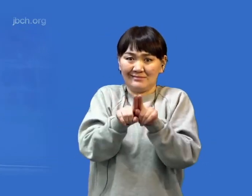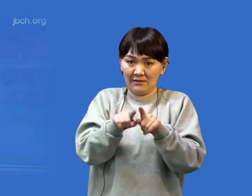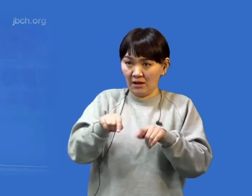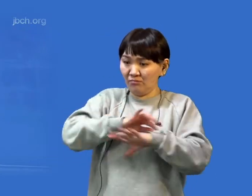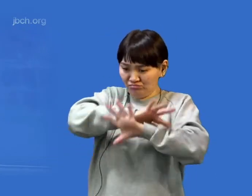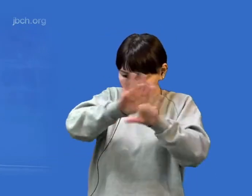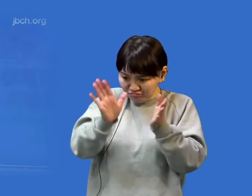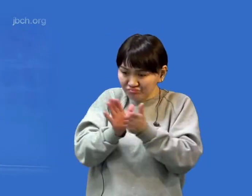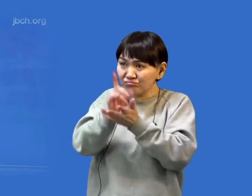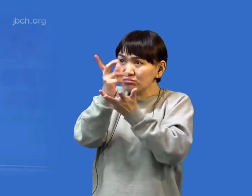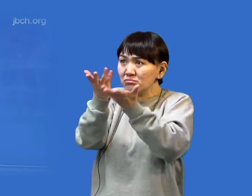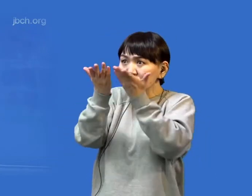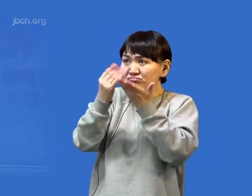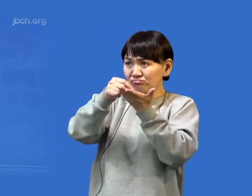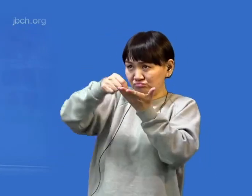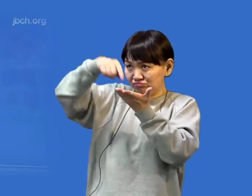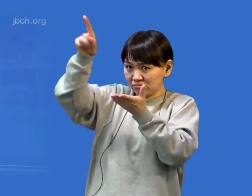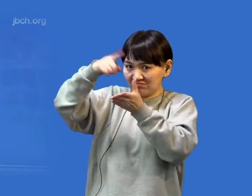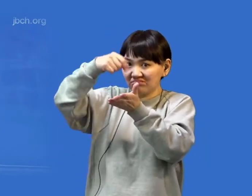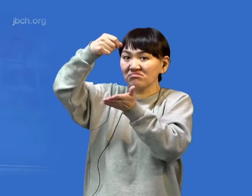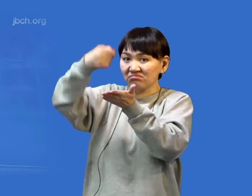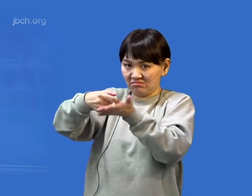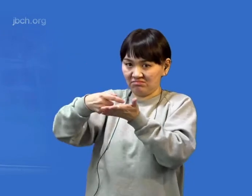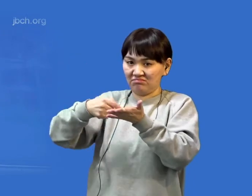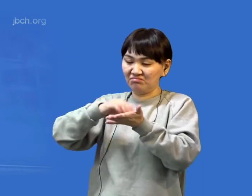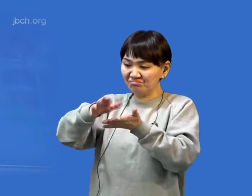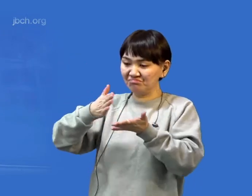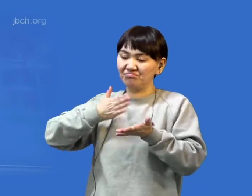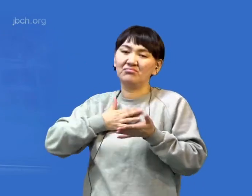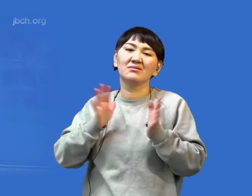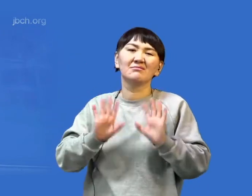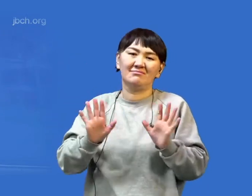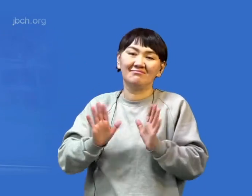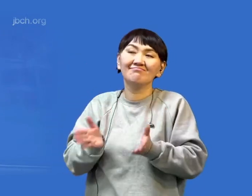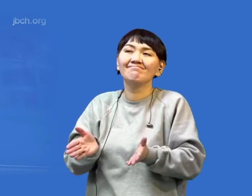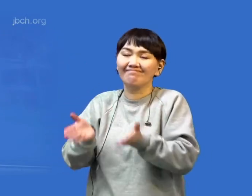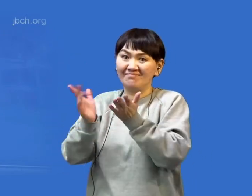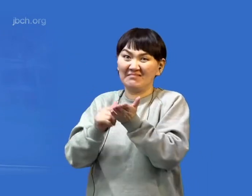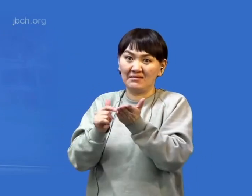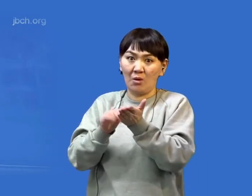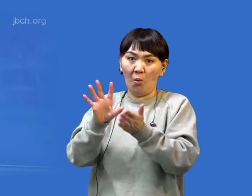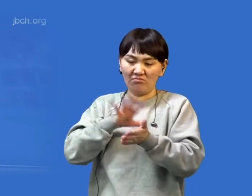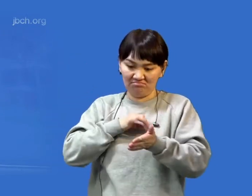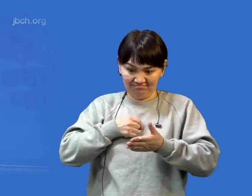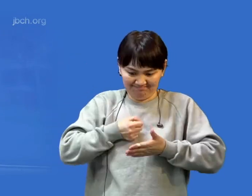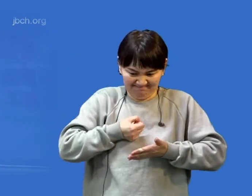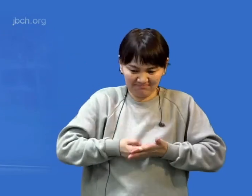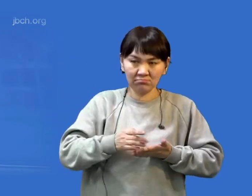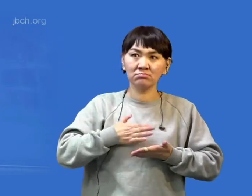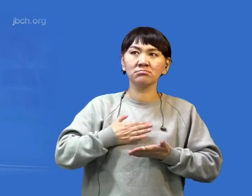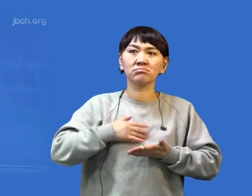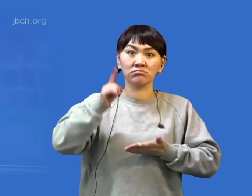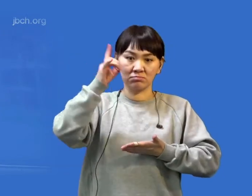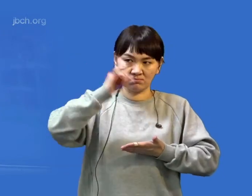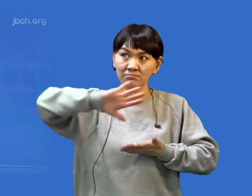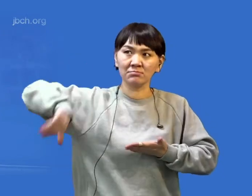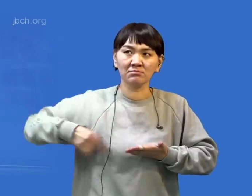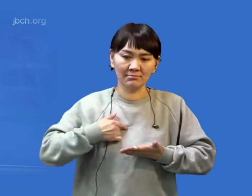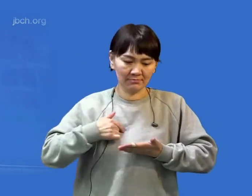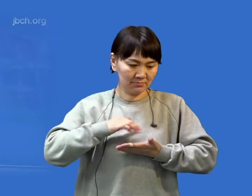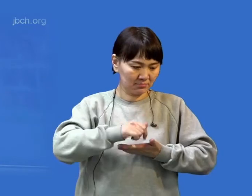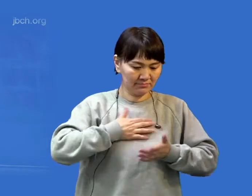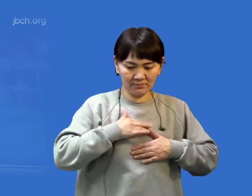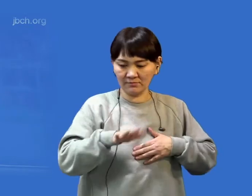Тихгүй байх юм бол үүнийг өөрөө сахих гээл, өөрийнхөө эд хөрөнгийг тийм ээ бүр илүү өсгөх гээл